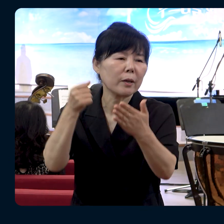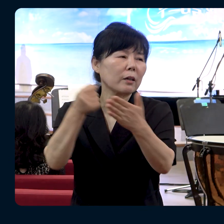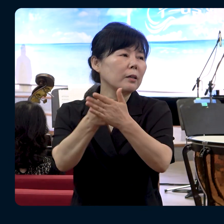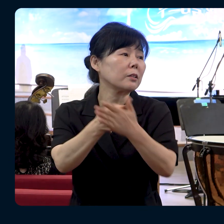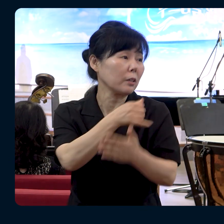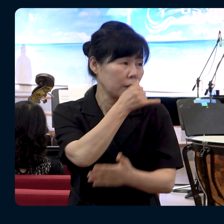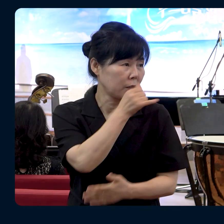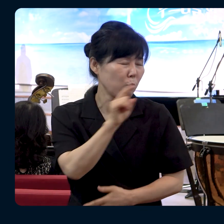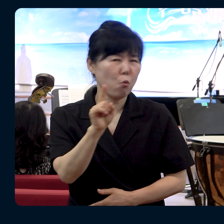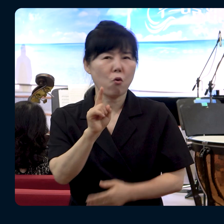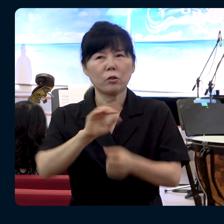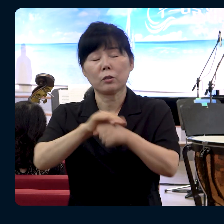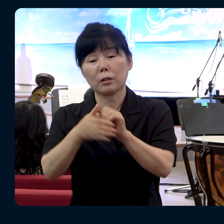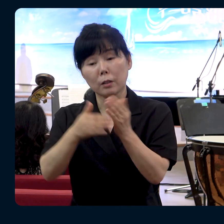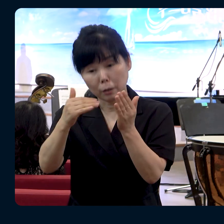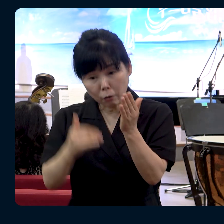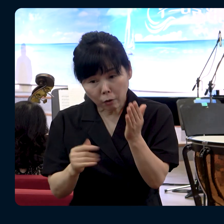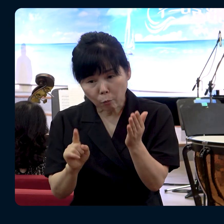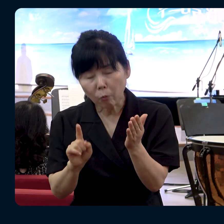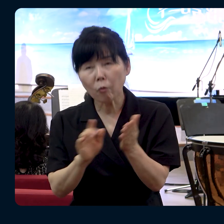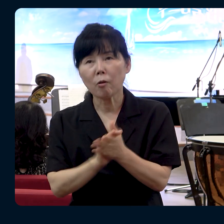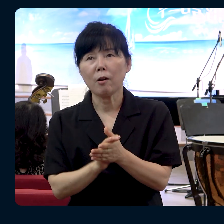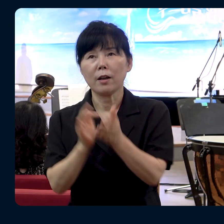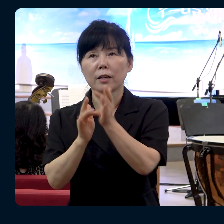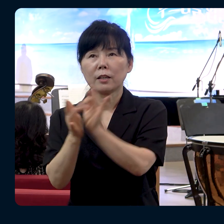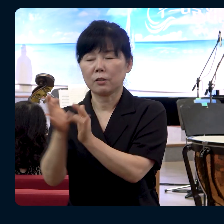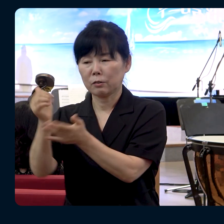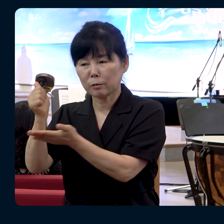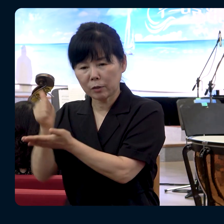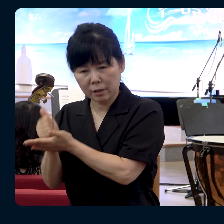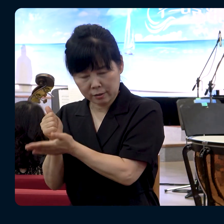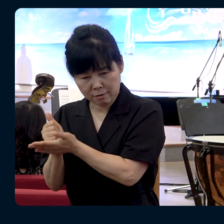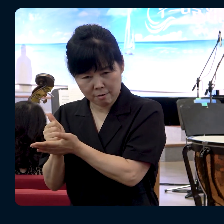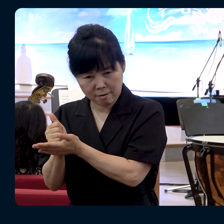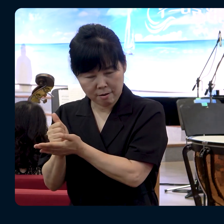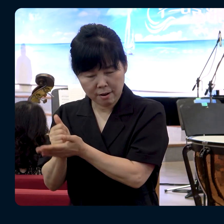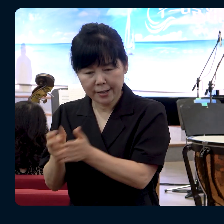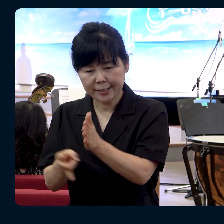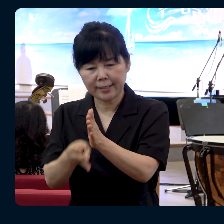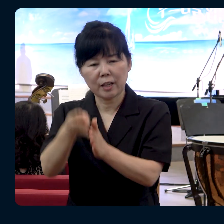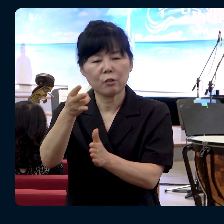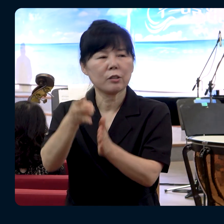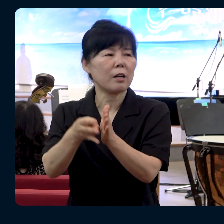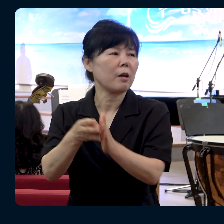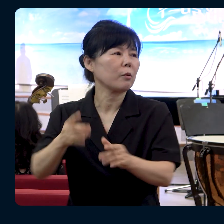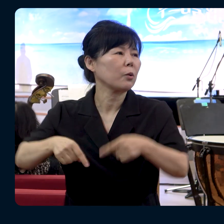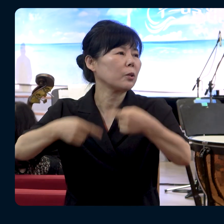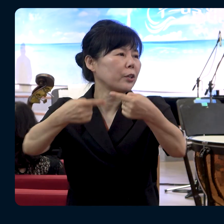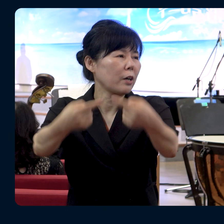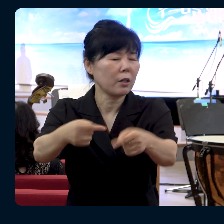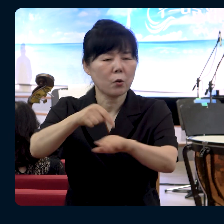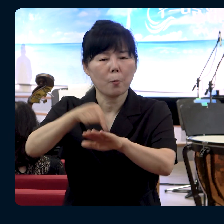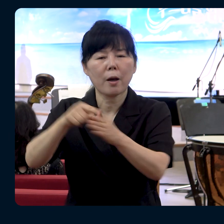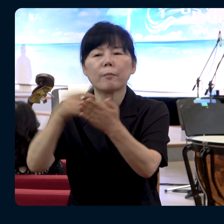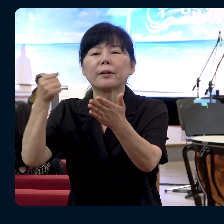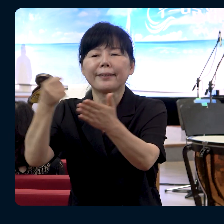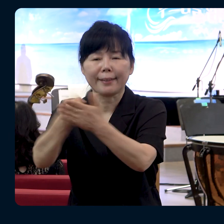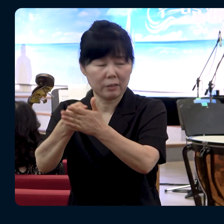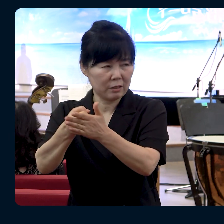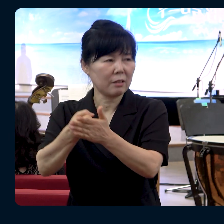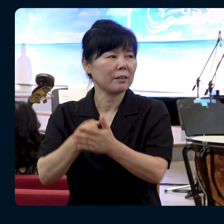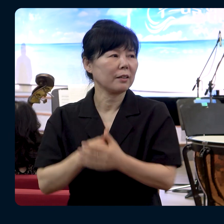성경에 이렇게 말합니다. 예수님이 예루살렘으로 올라가시기를 굳게 결심하시니라, 이렇게